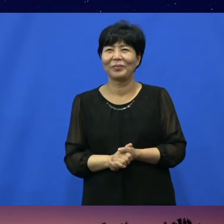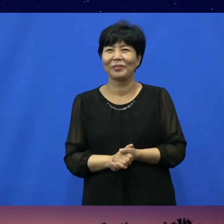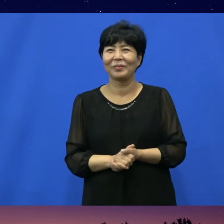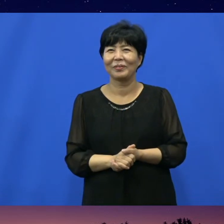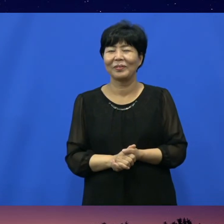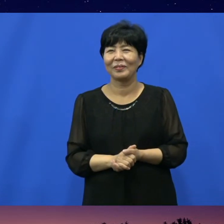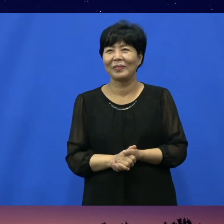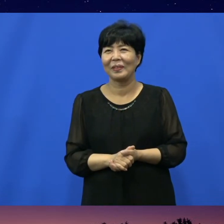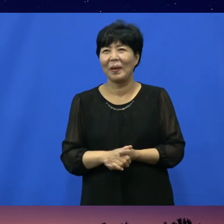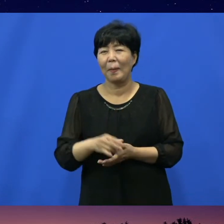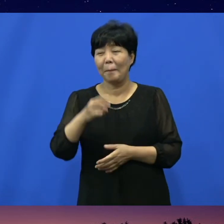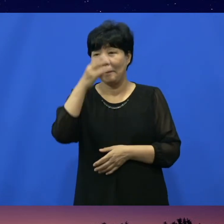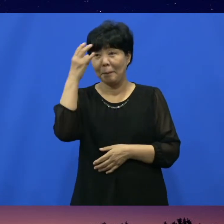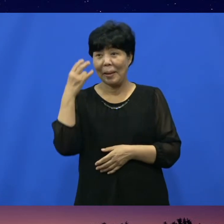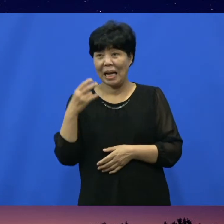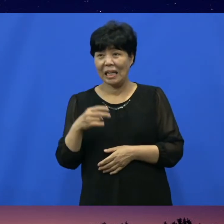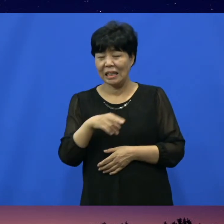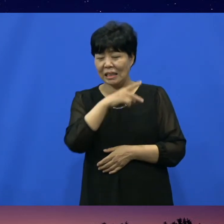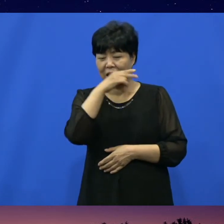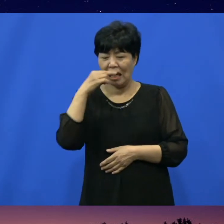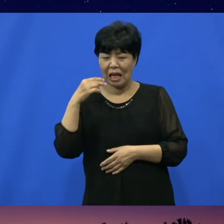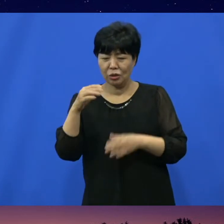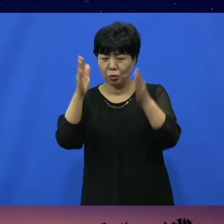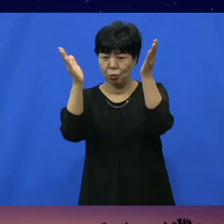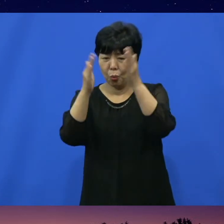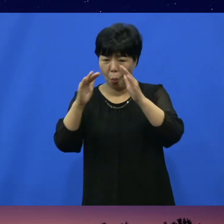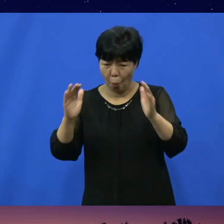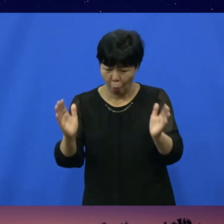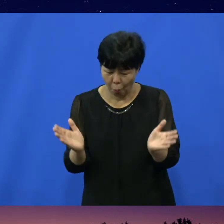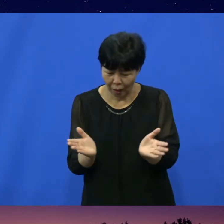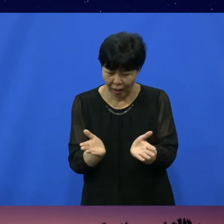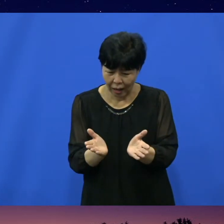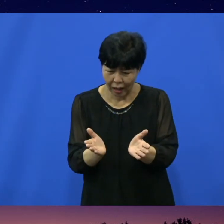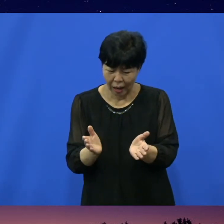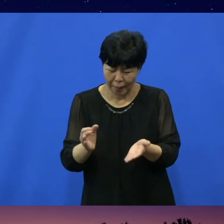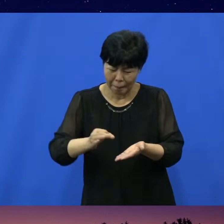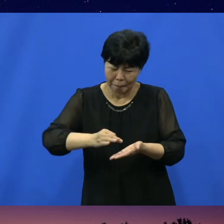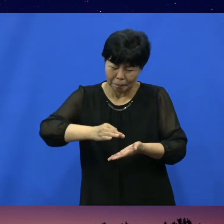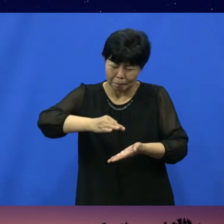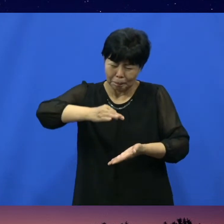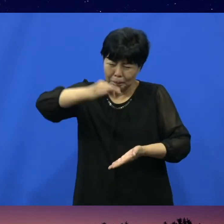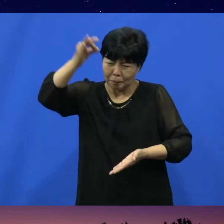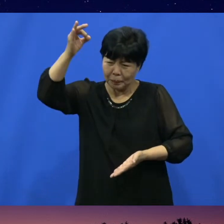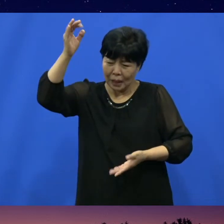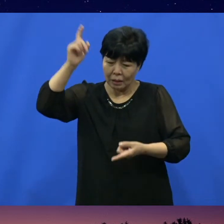마리아는 향료 옥합이 얼마나 비싼지 가격을 잊었어요. 깨었어요.